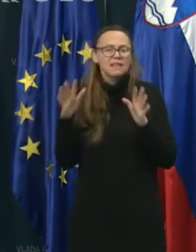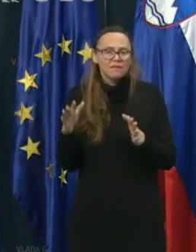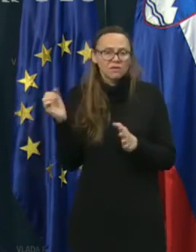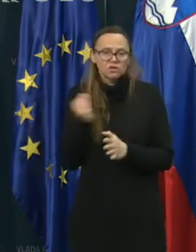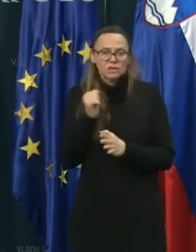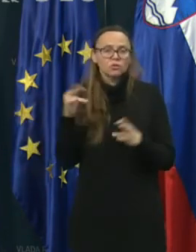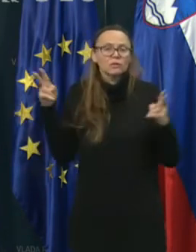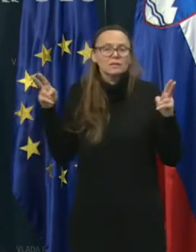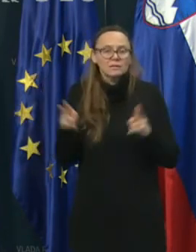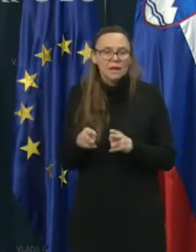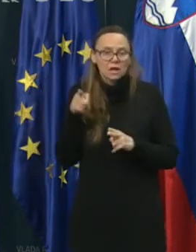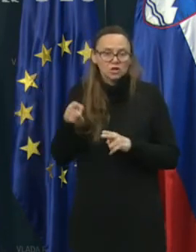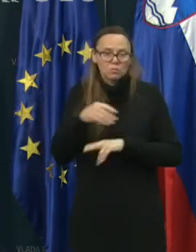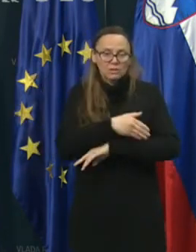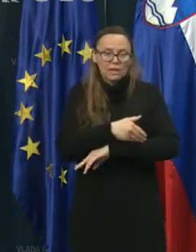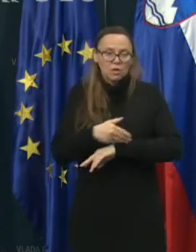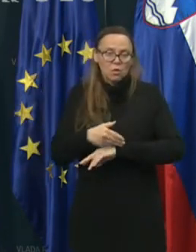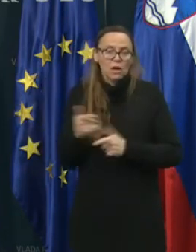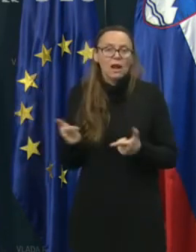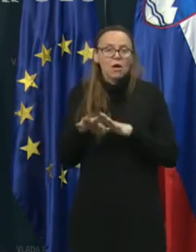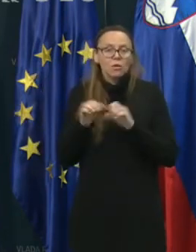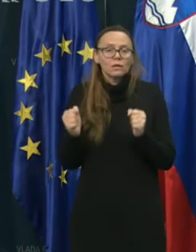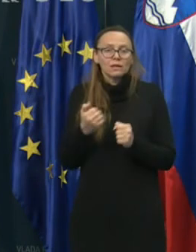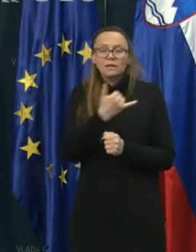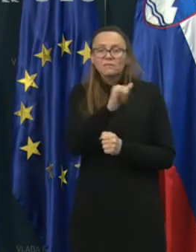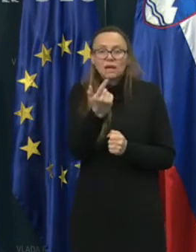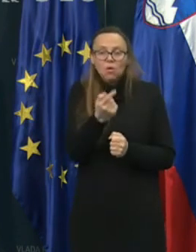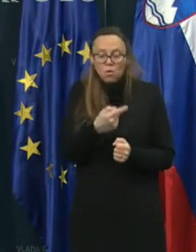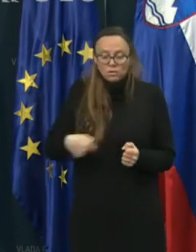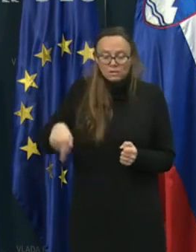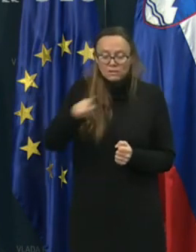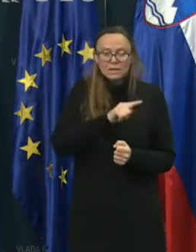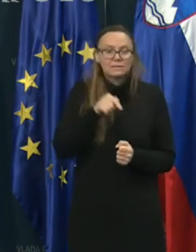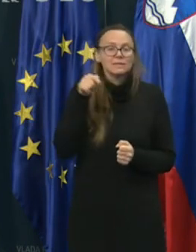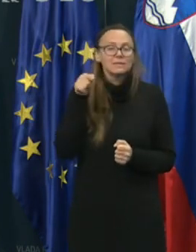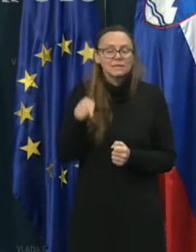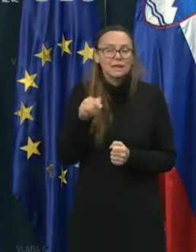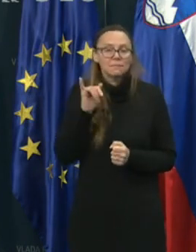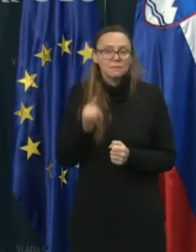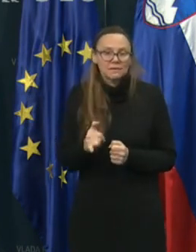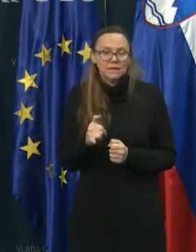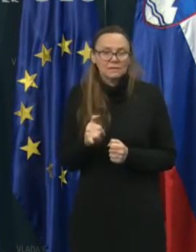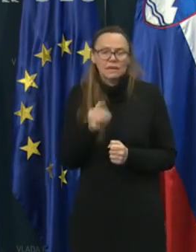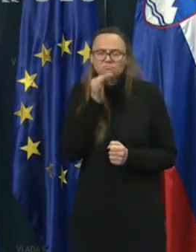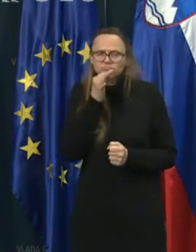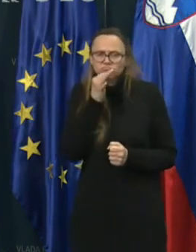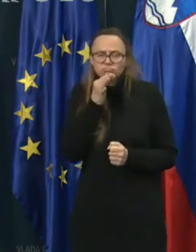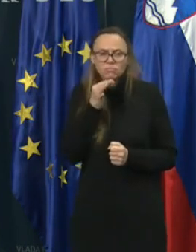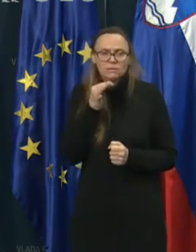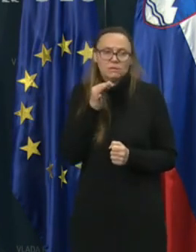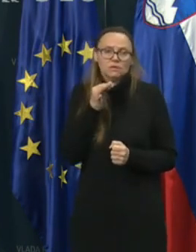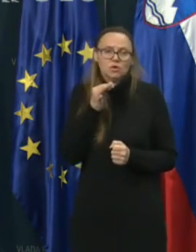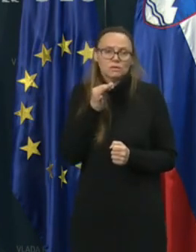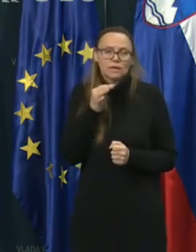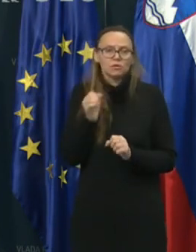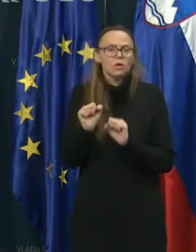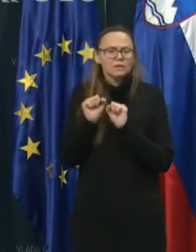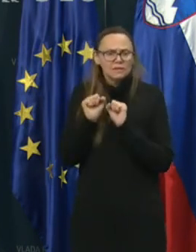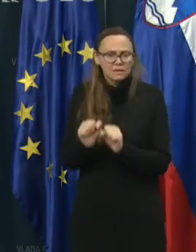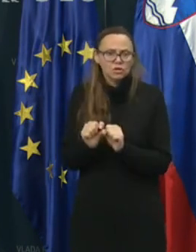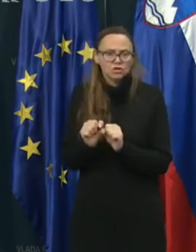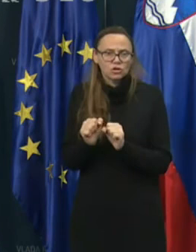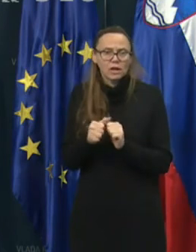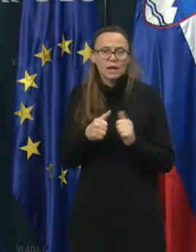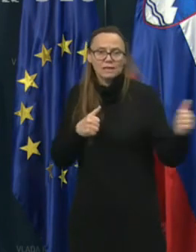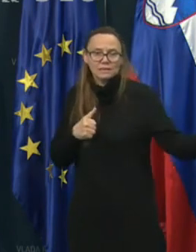da skrajšamo te roke, lahko stori vsak od nas s tem, da se dosledno drži na